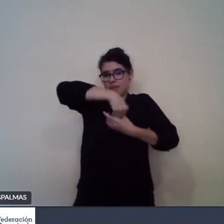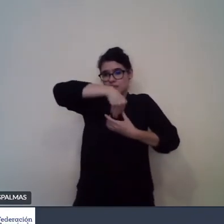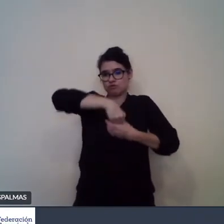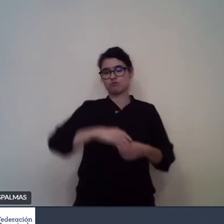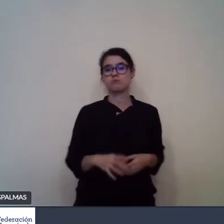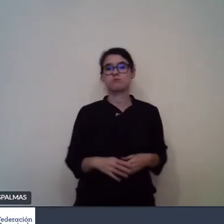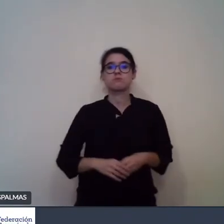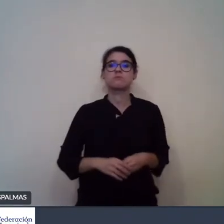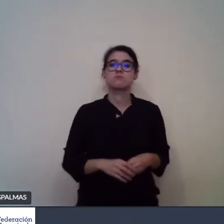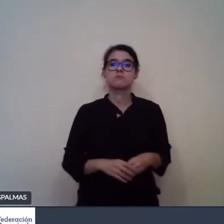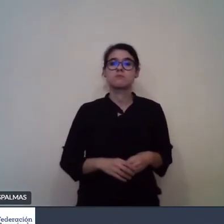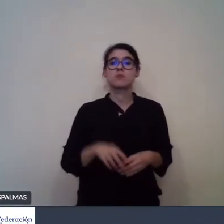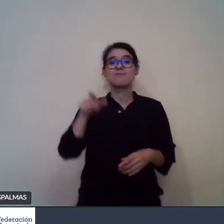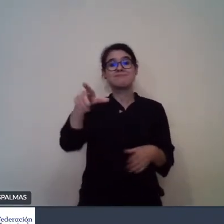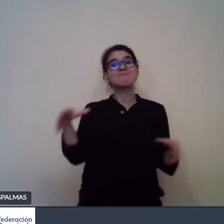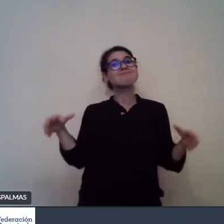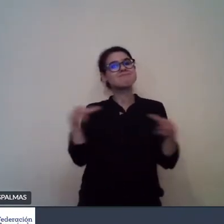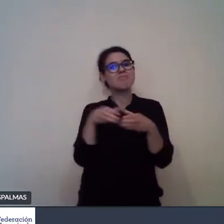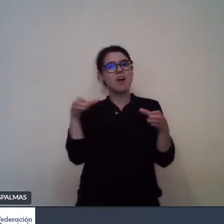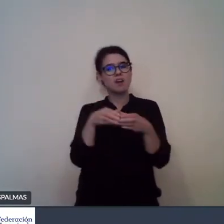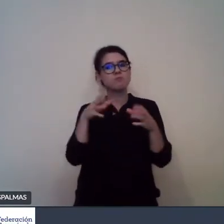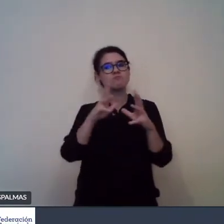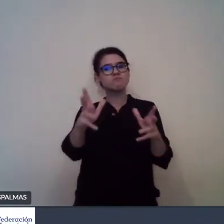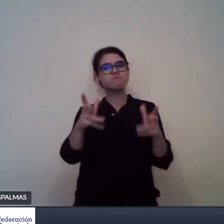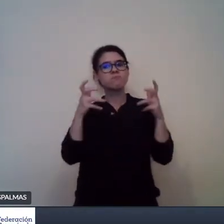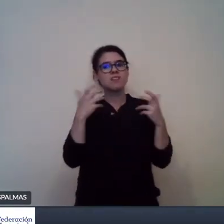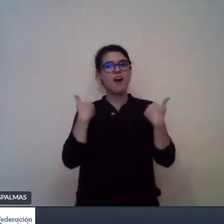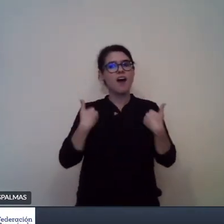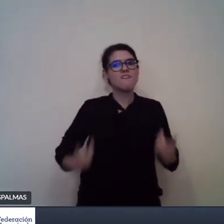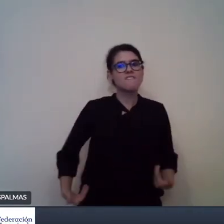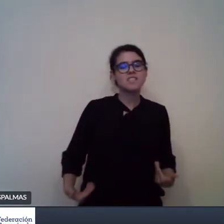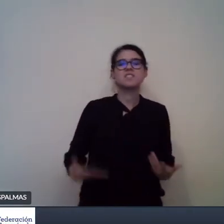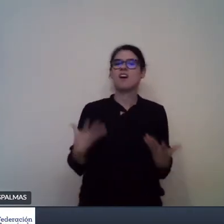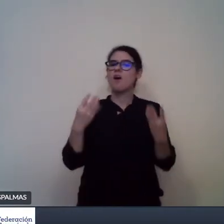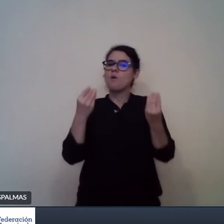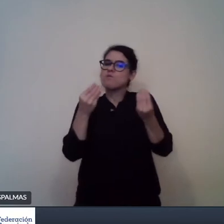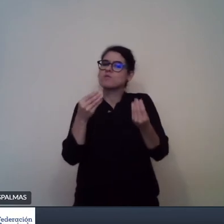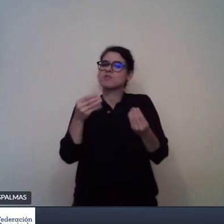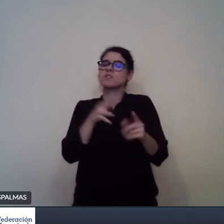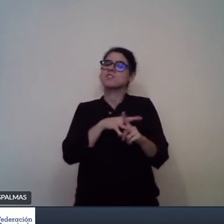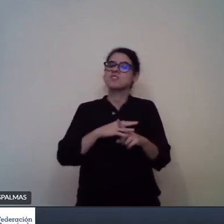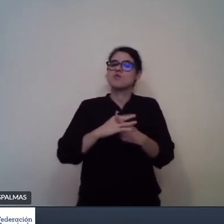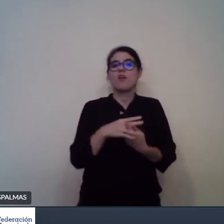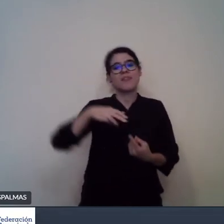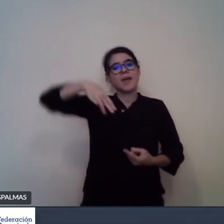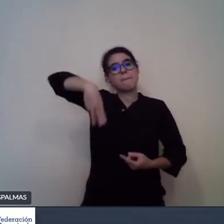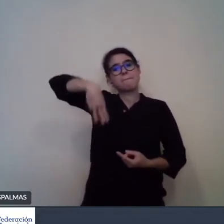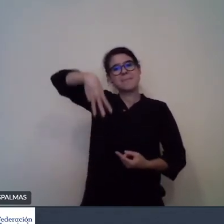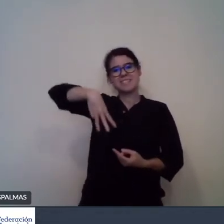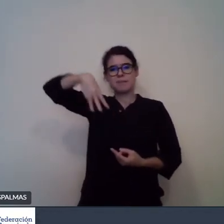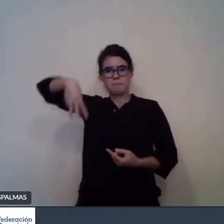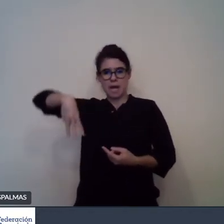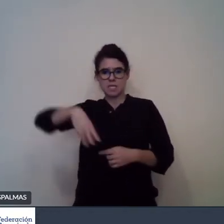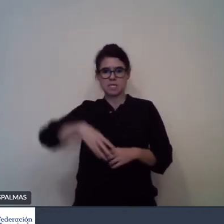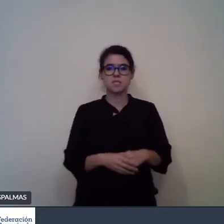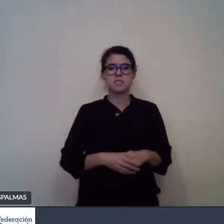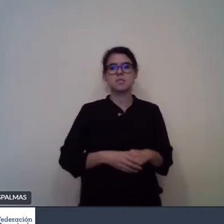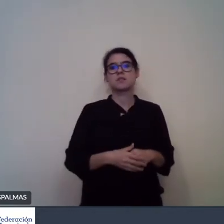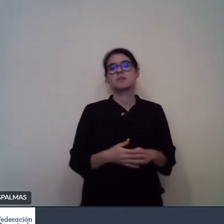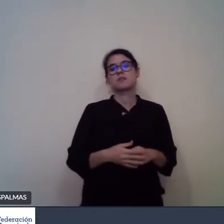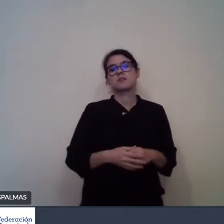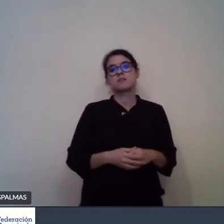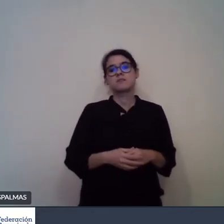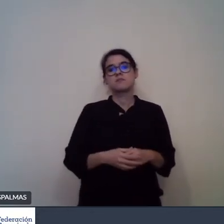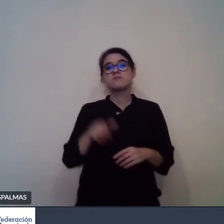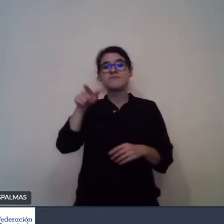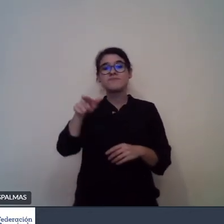Este es un equipo con bastante ventaja física en muchos de los mismatch. Es una situación de cuernos cerrado, donde el